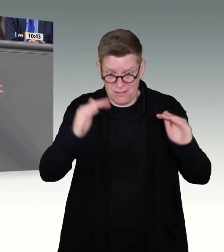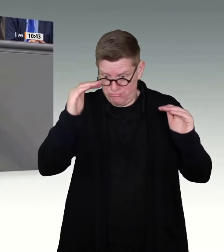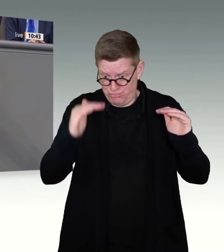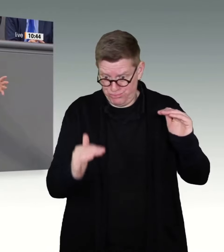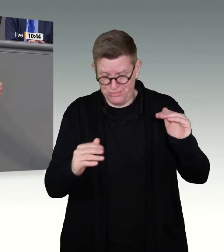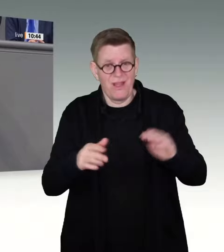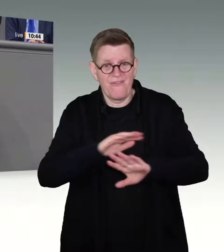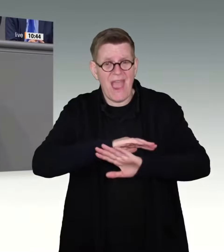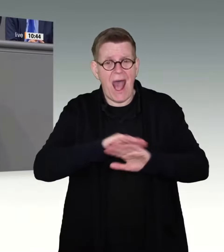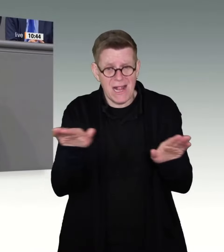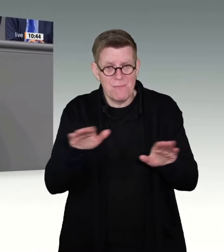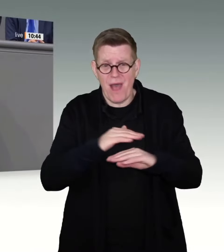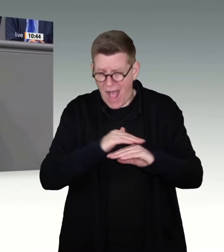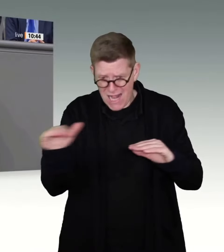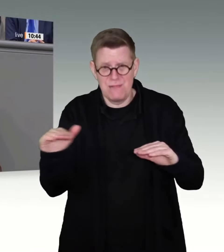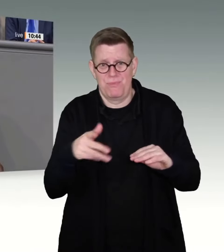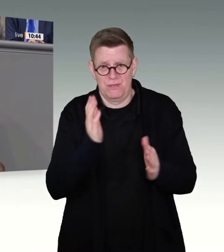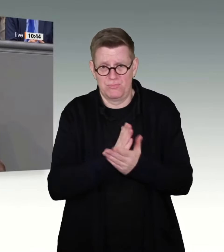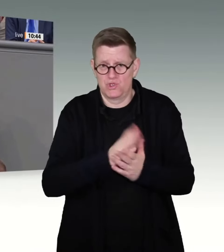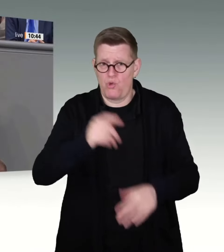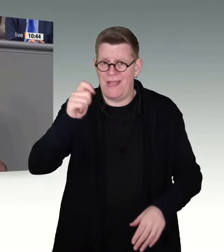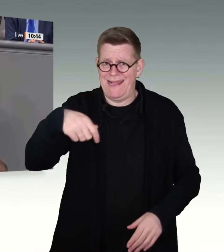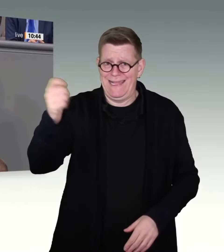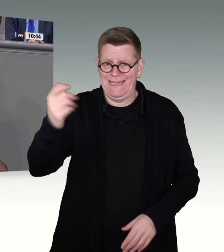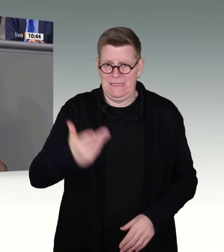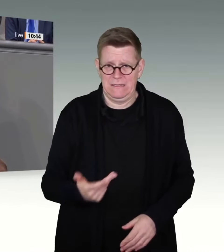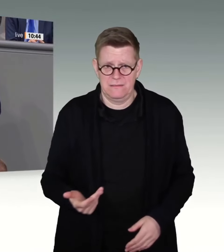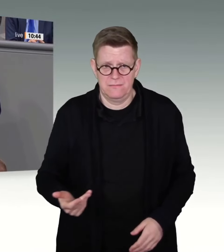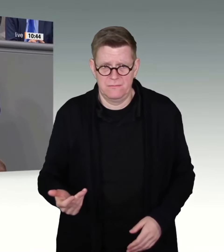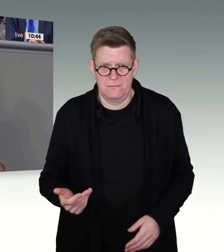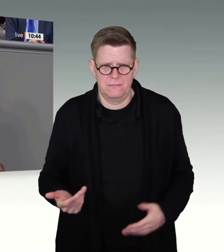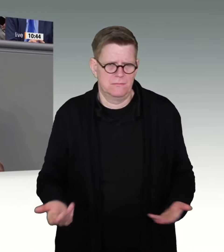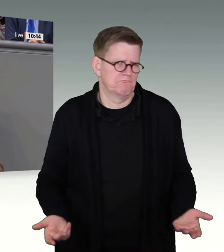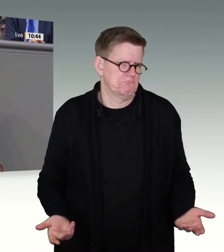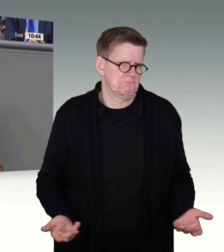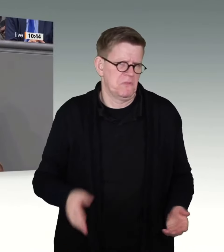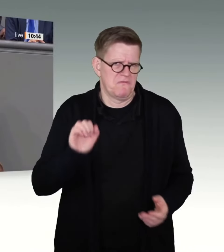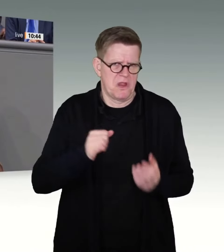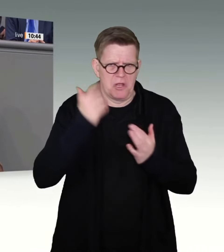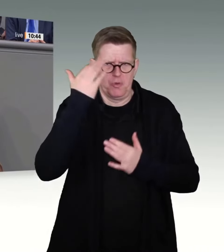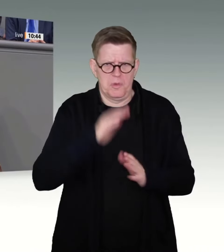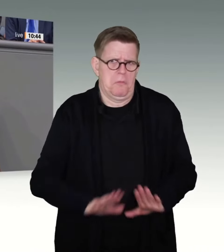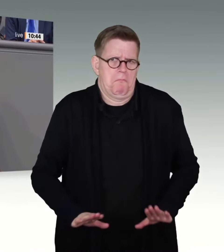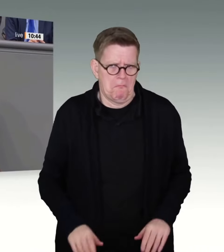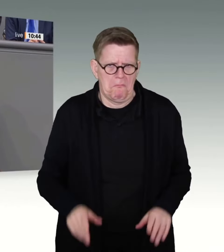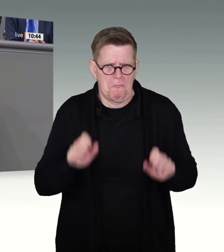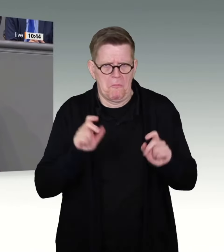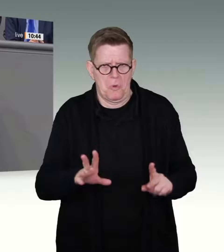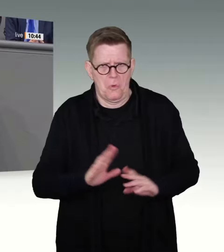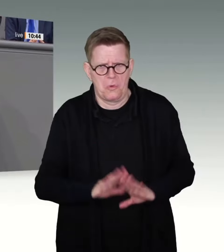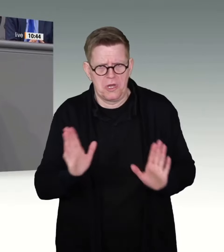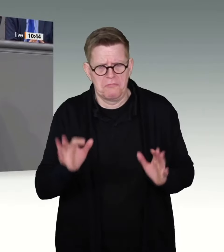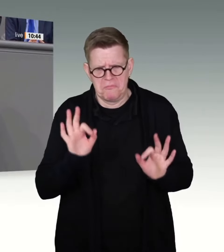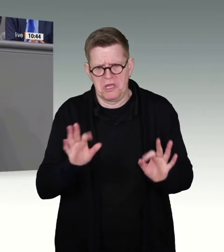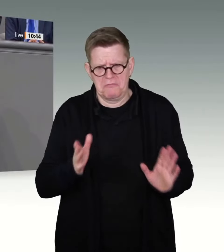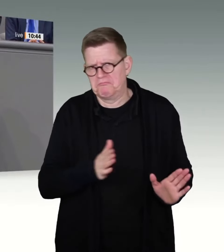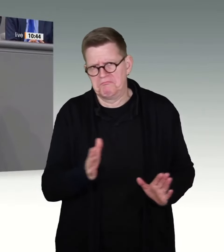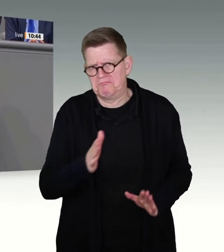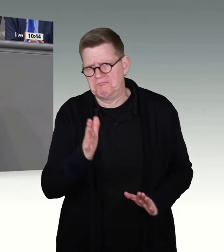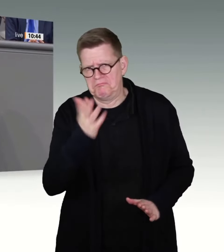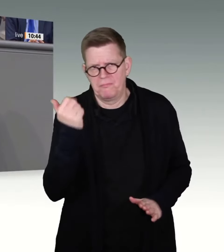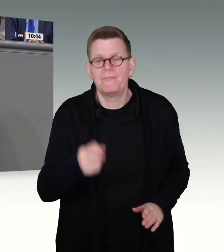als die Lösung von allem erledigt ist, dann könnte man schon sagen, na gut, ihr seid da auf einem richtigen Weg. Man